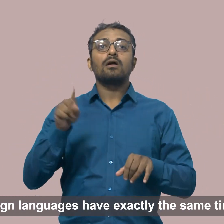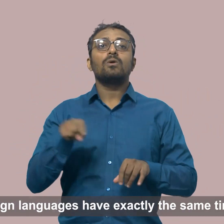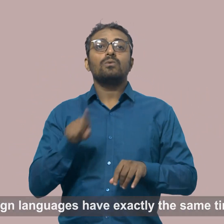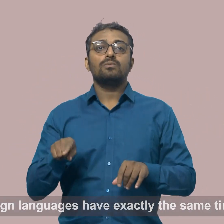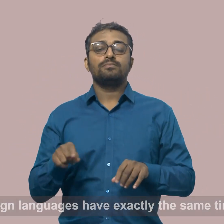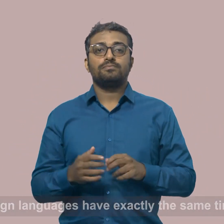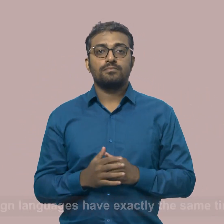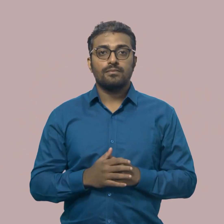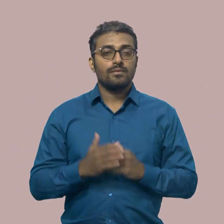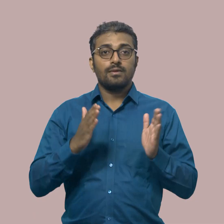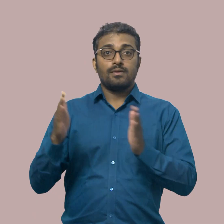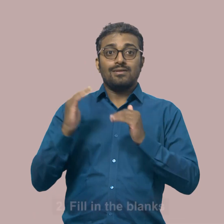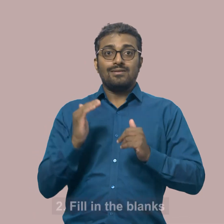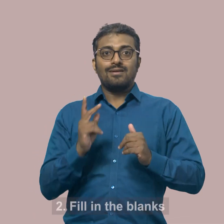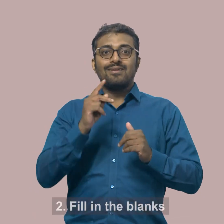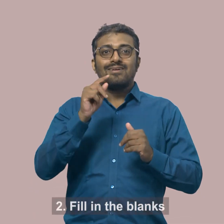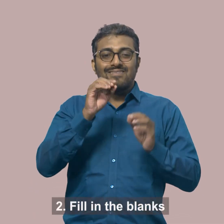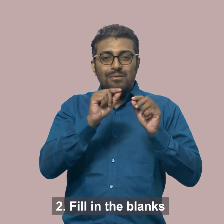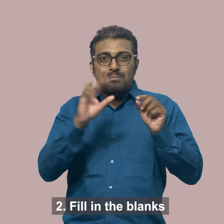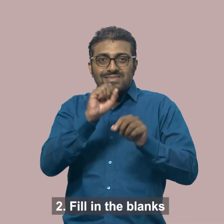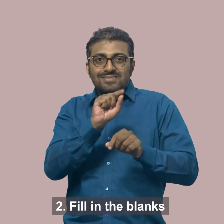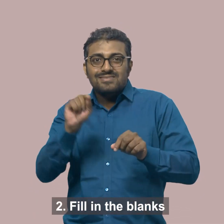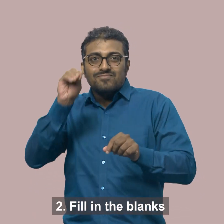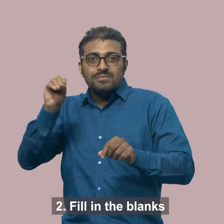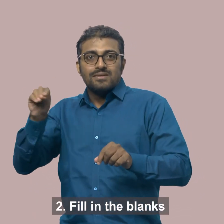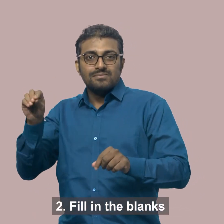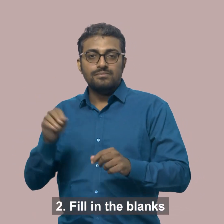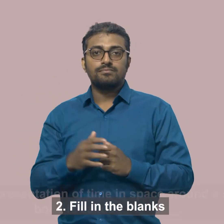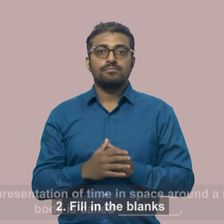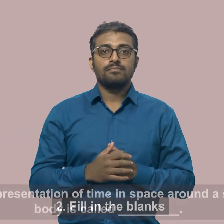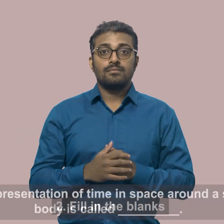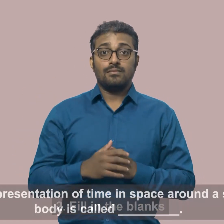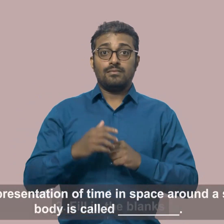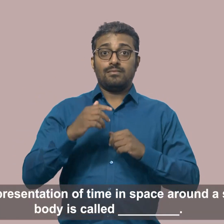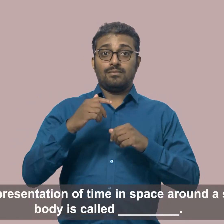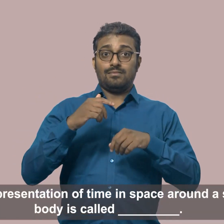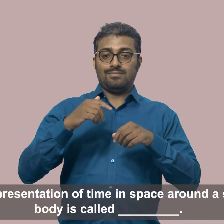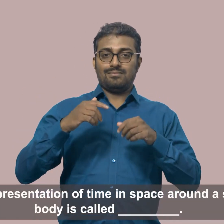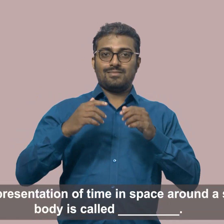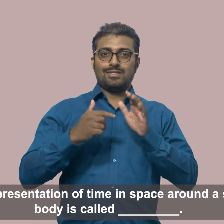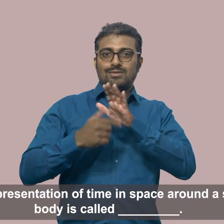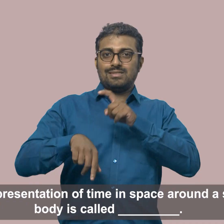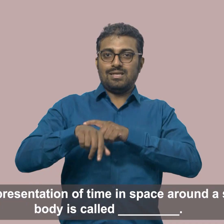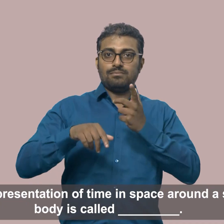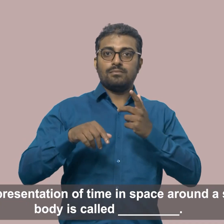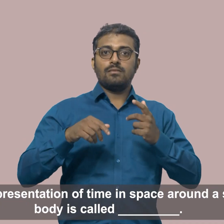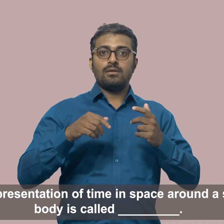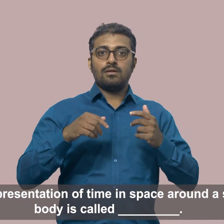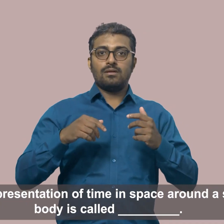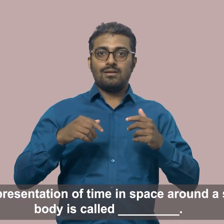Is it true or false? क्वेश्चन नंबर 2 करेंगे हम. फिलिंग the representation of time